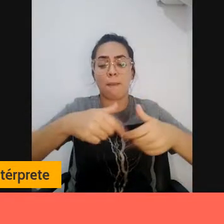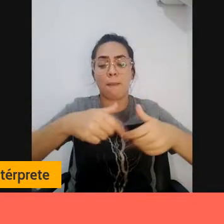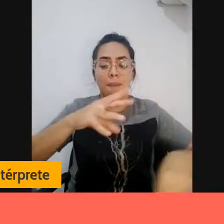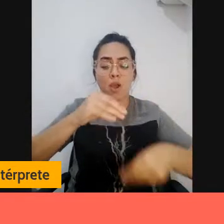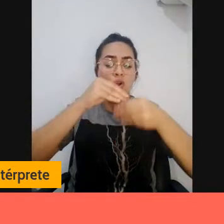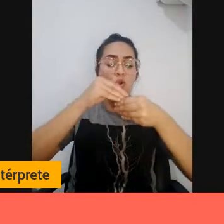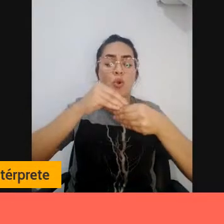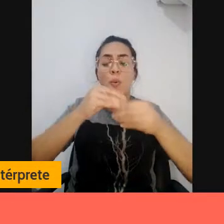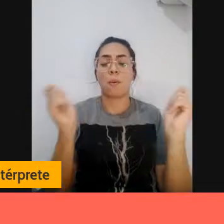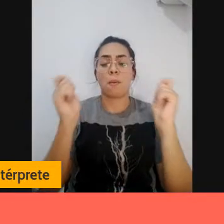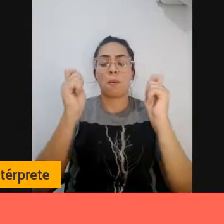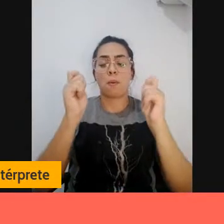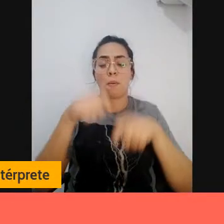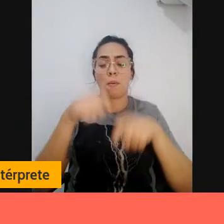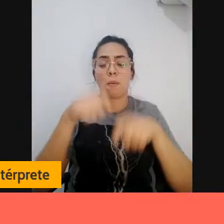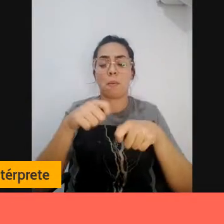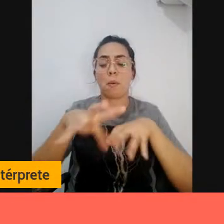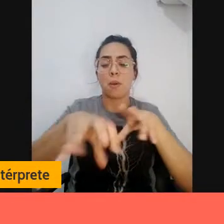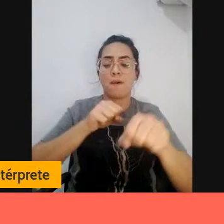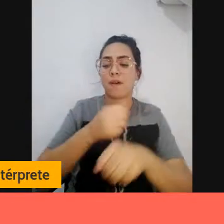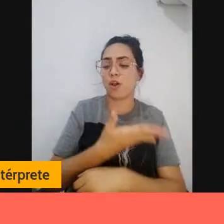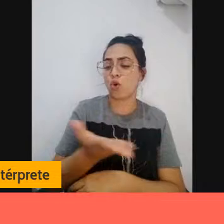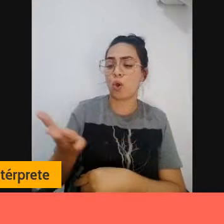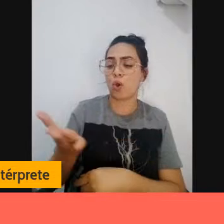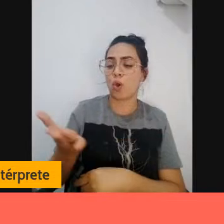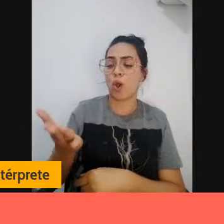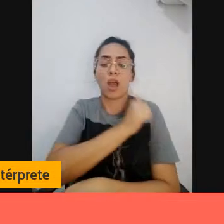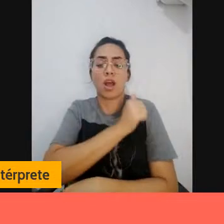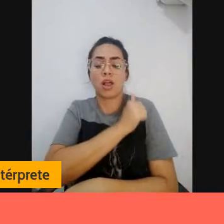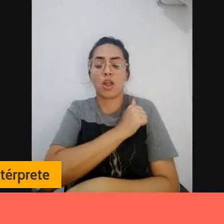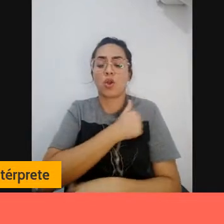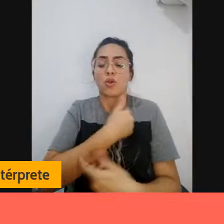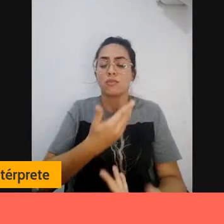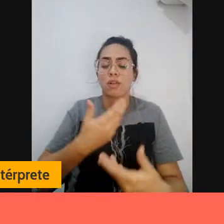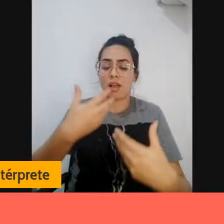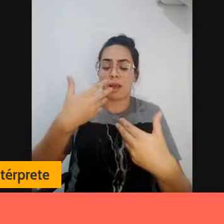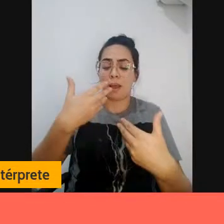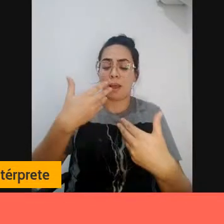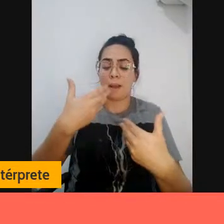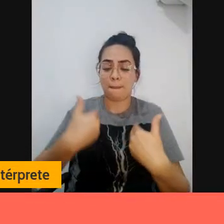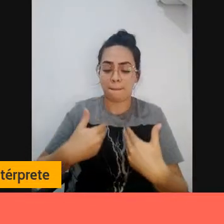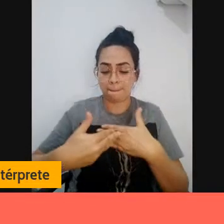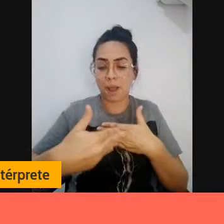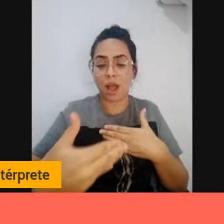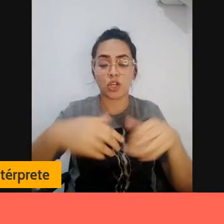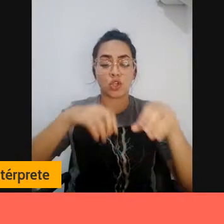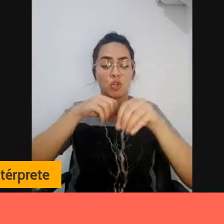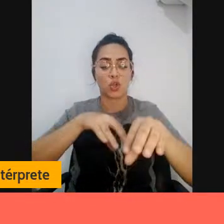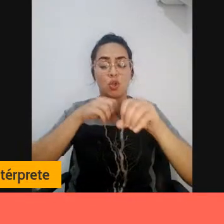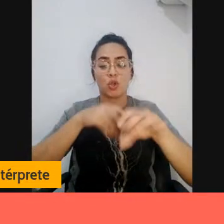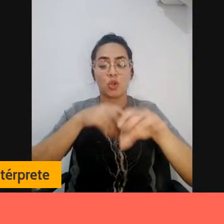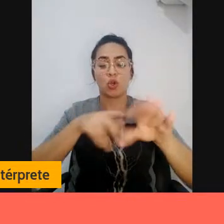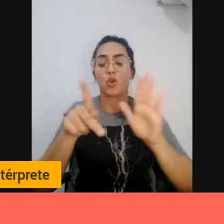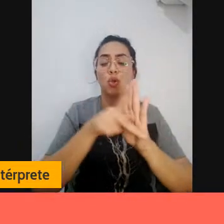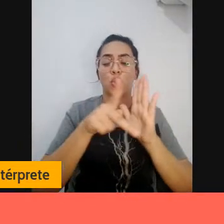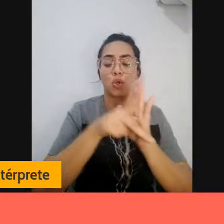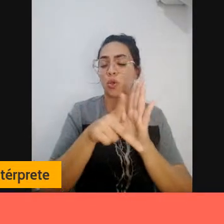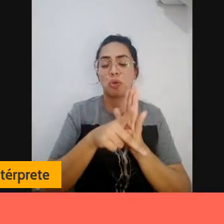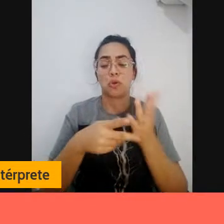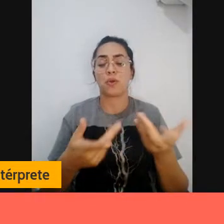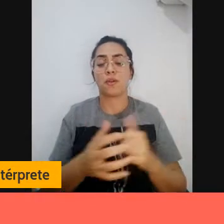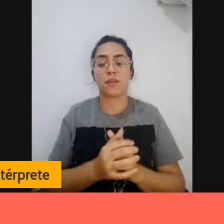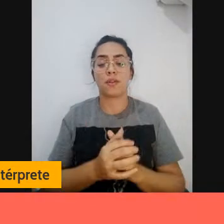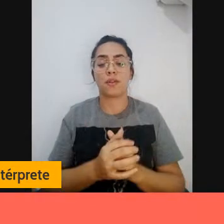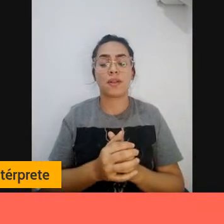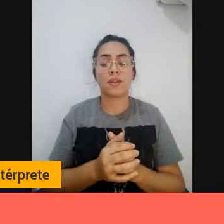a formação dos alunos como educadores de jovens e adultos. Quem